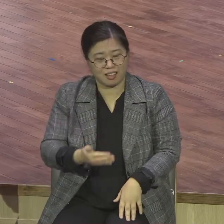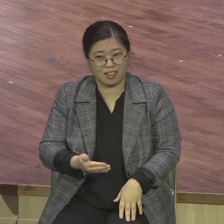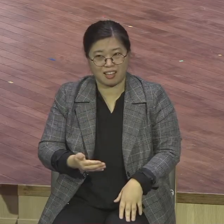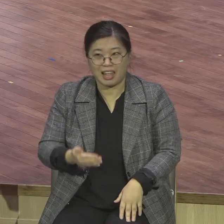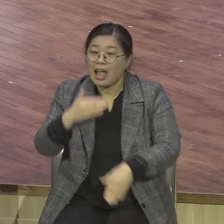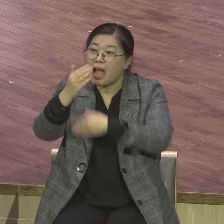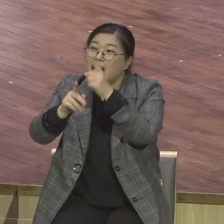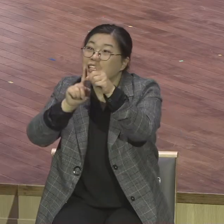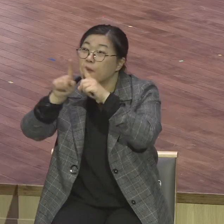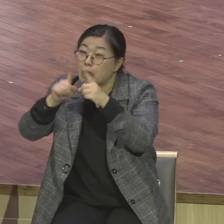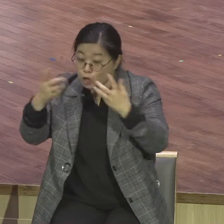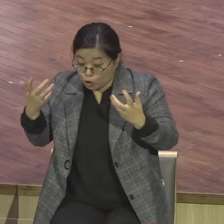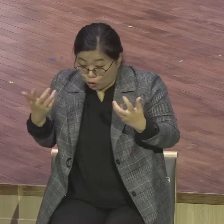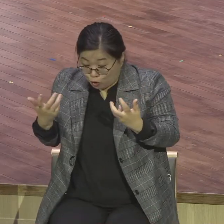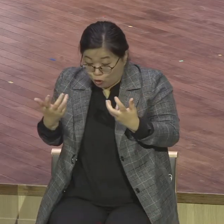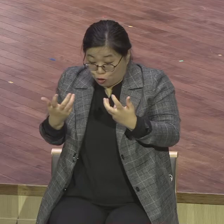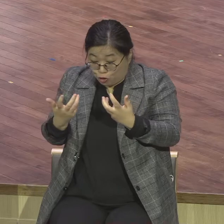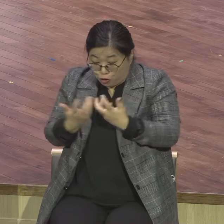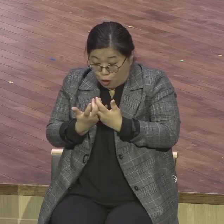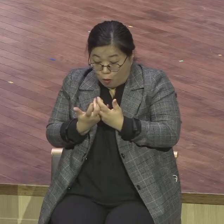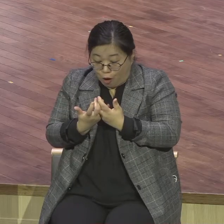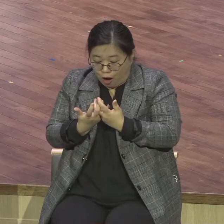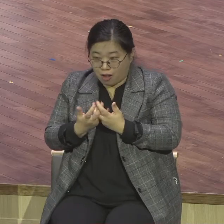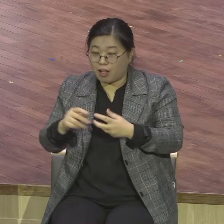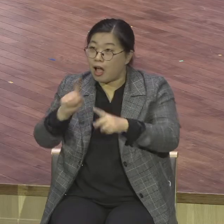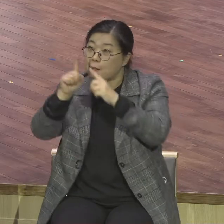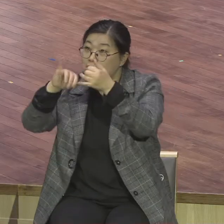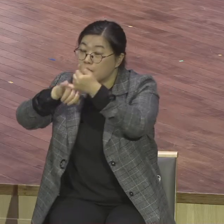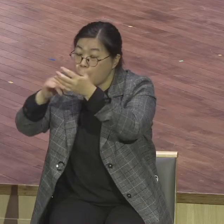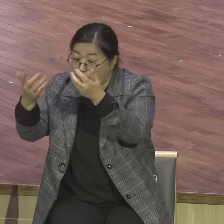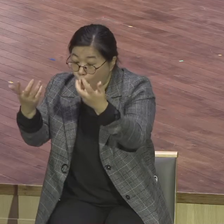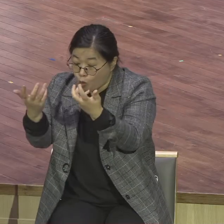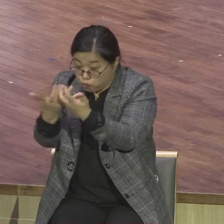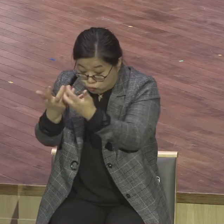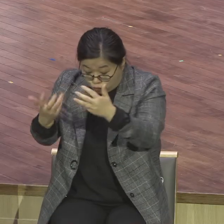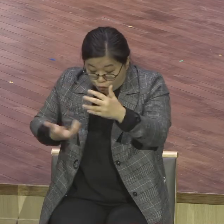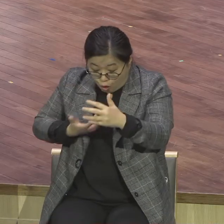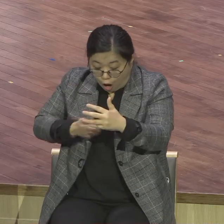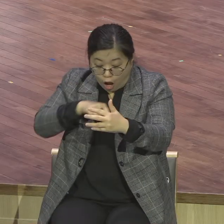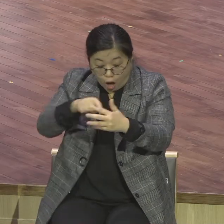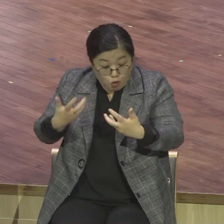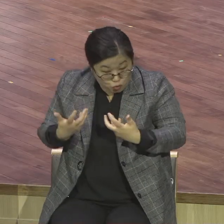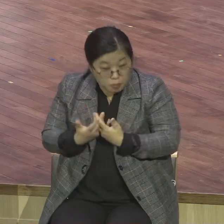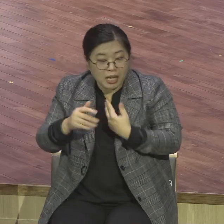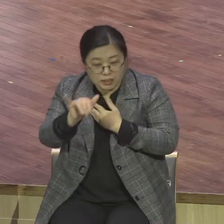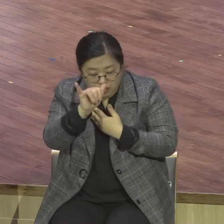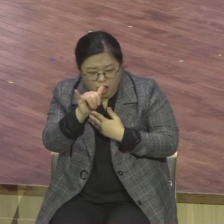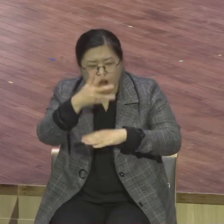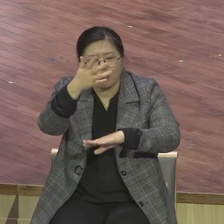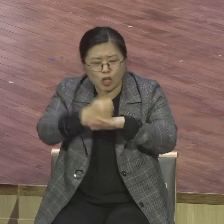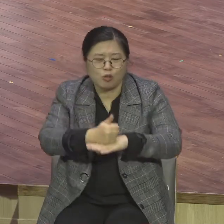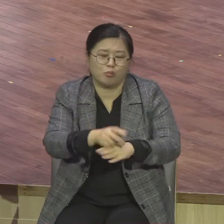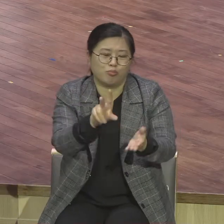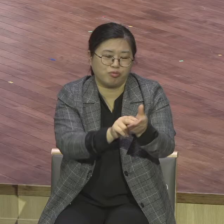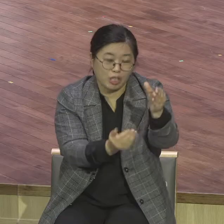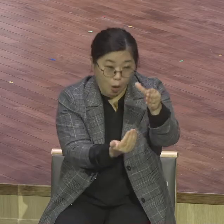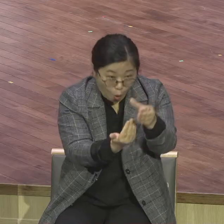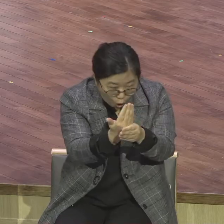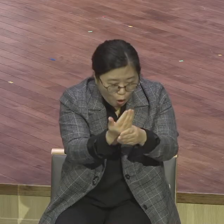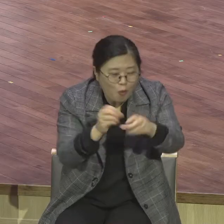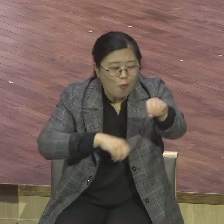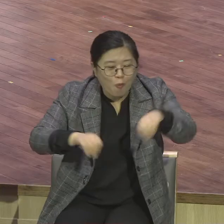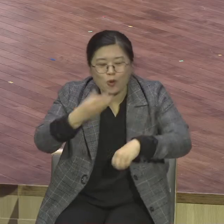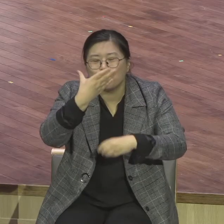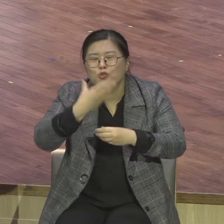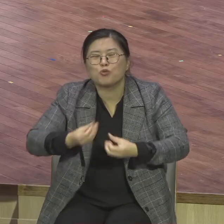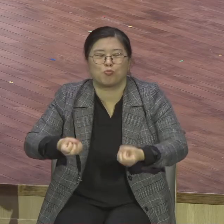누구의 관심이냐? 당신의 말 가진 사람의 관심이 있어요. 그렇잖아요. 하나님의